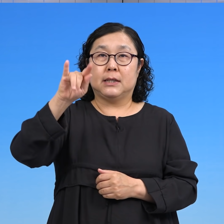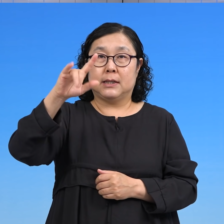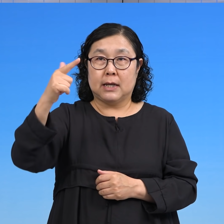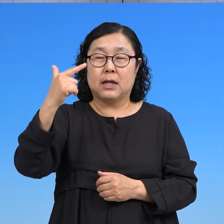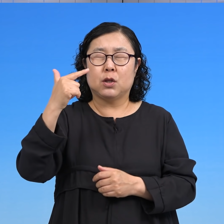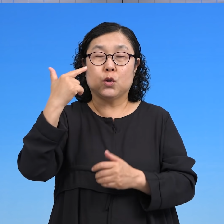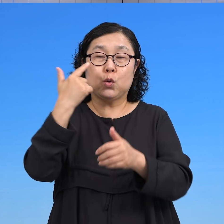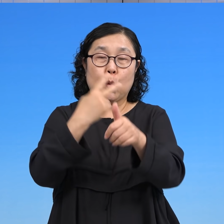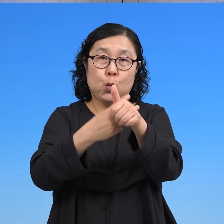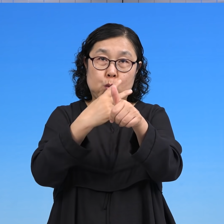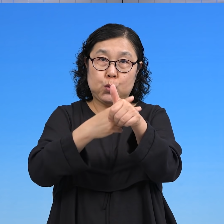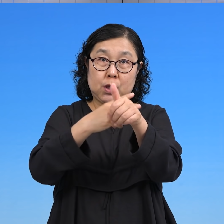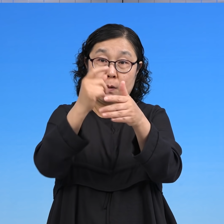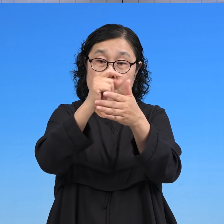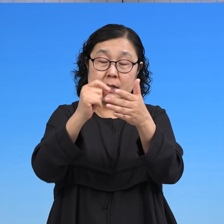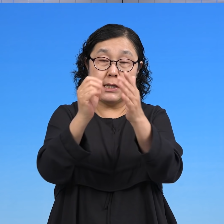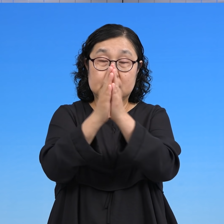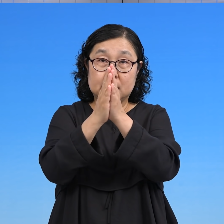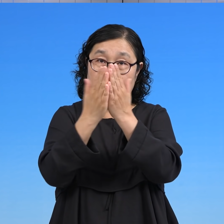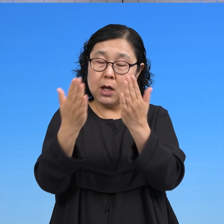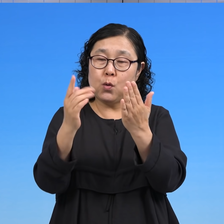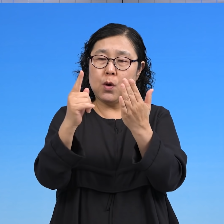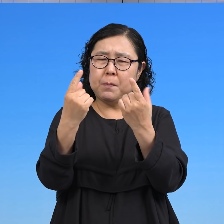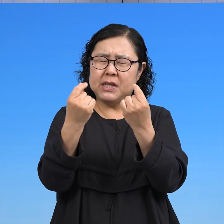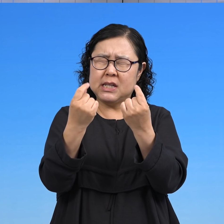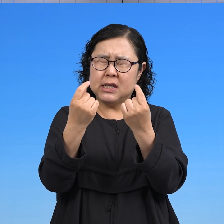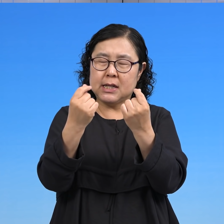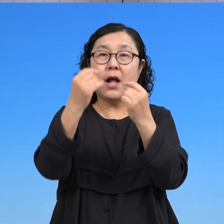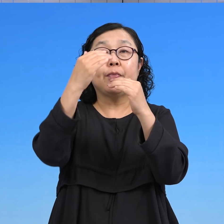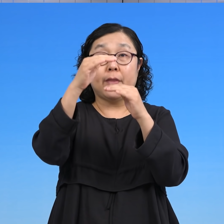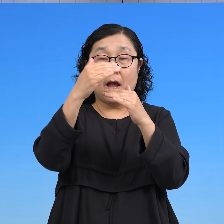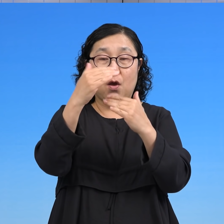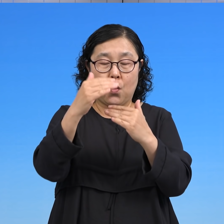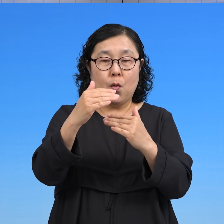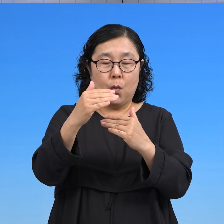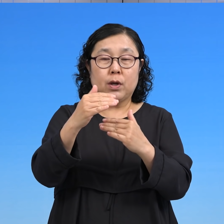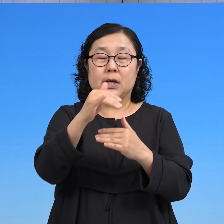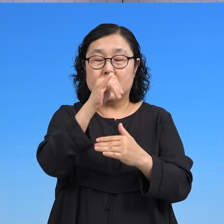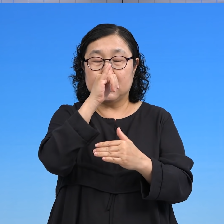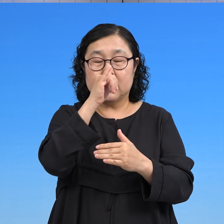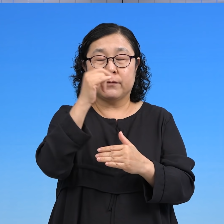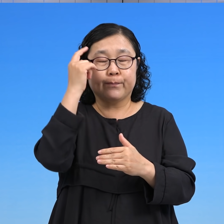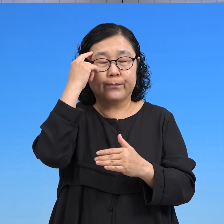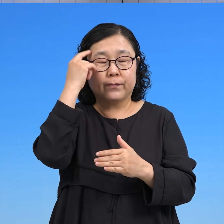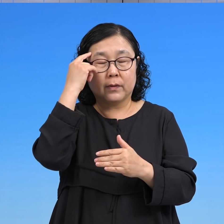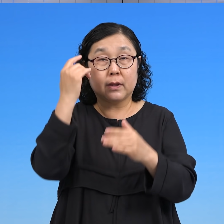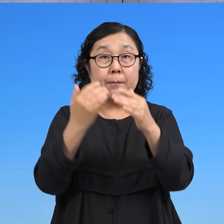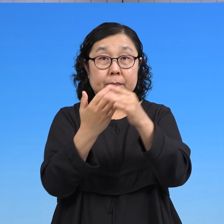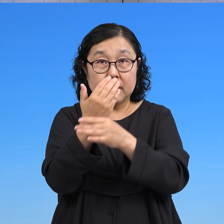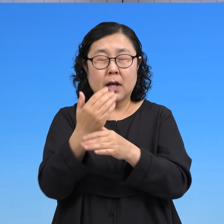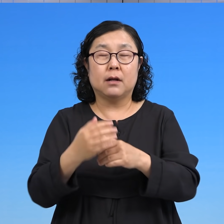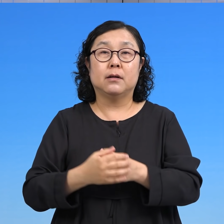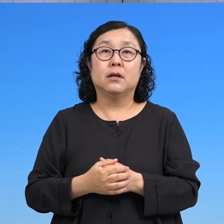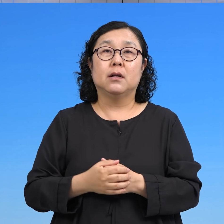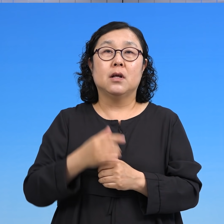김진찬 교수님이 쓴 책에도 제가 얼핏 이런 내용을 다룬 것을 본 기억이